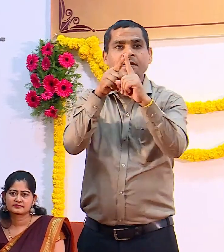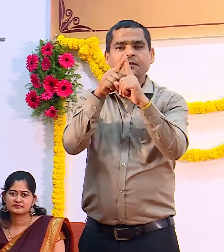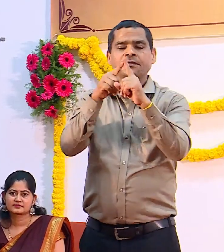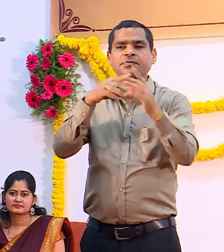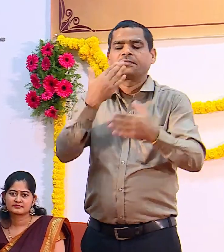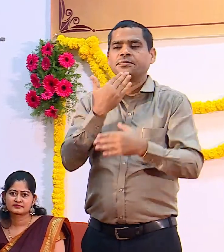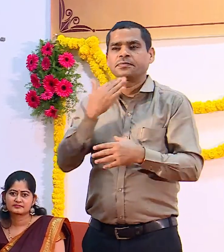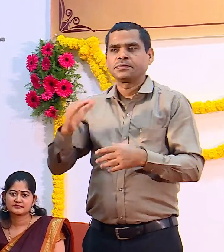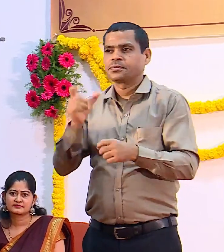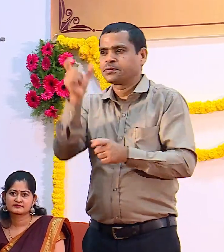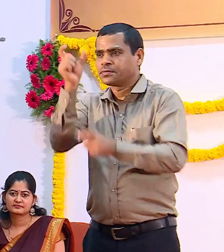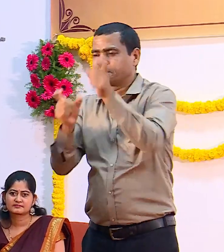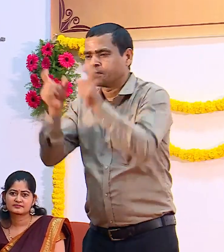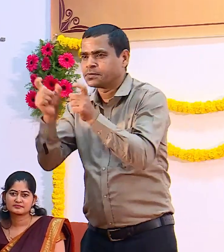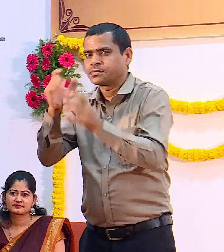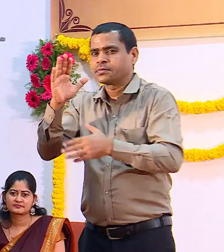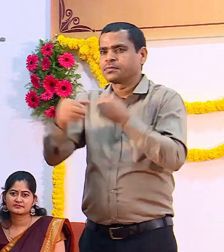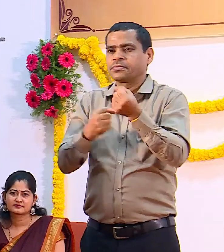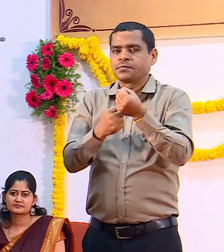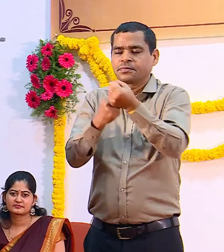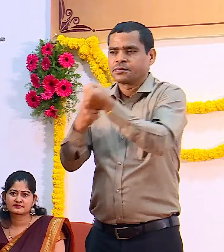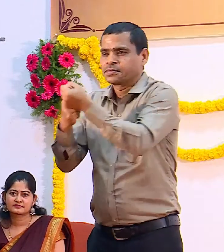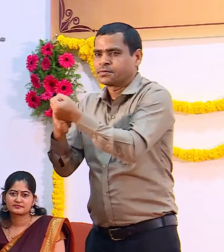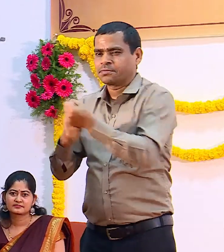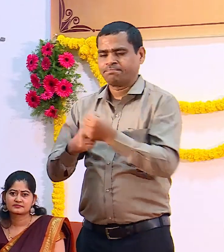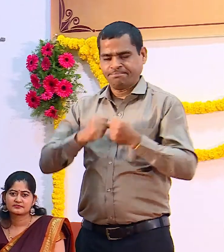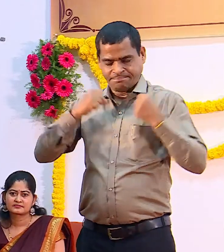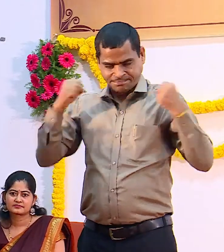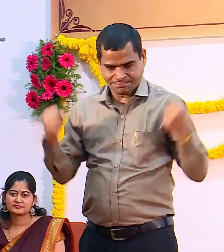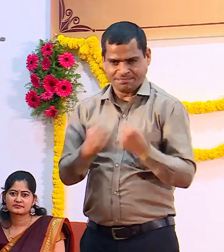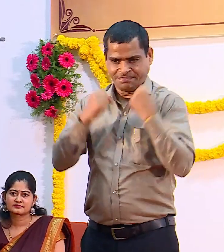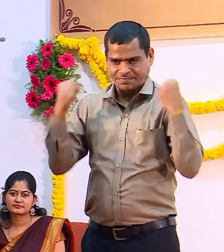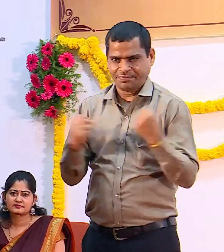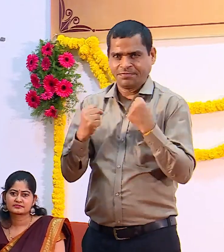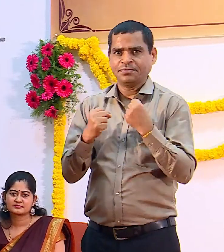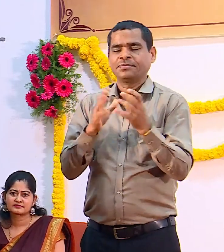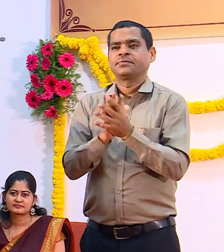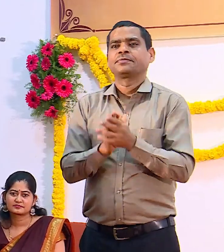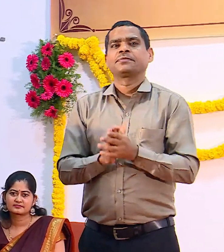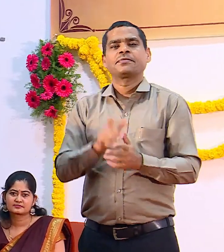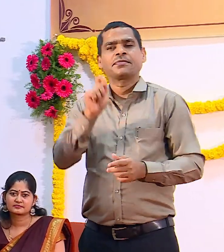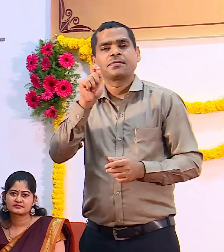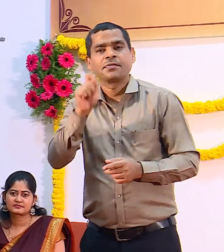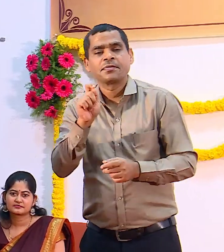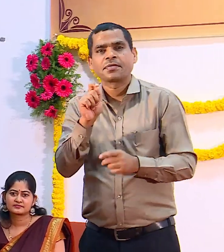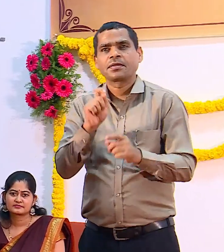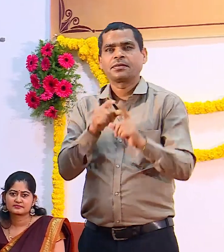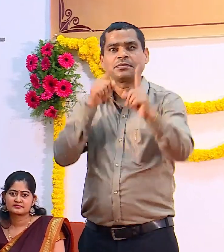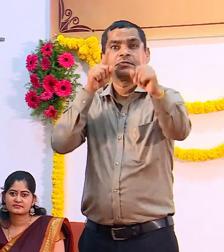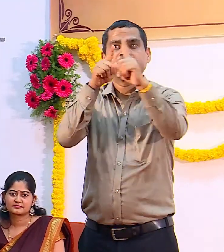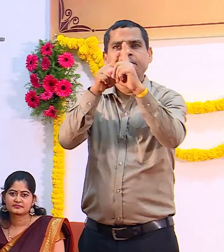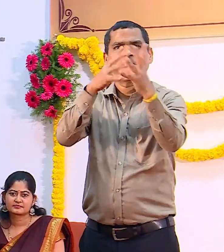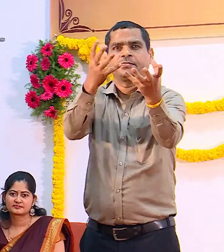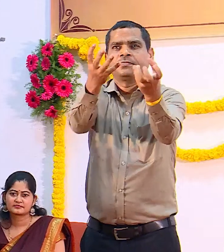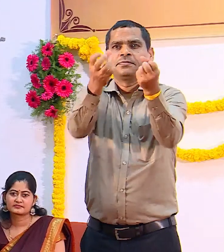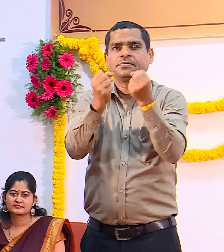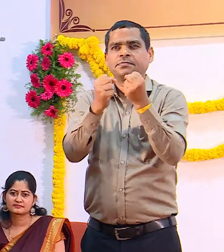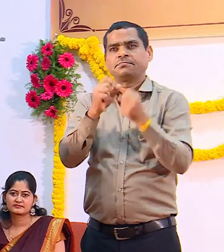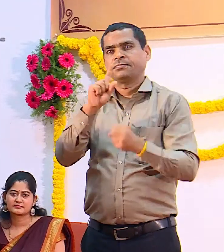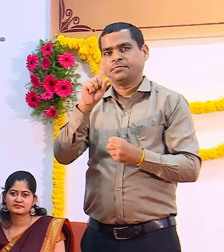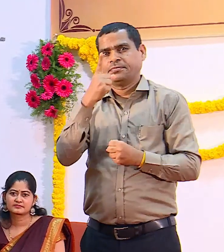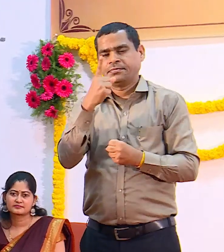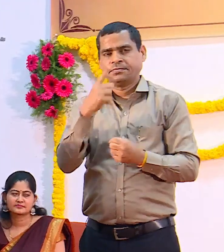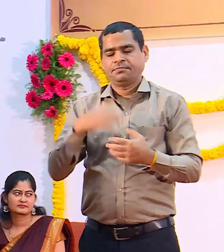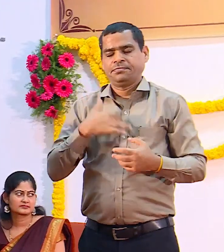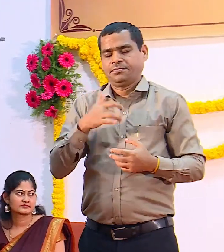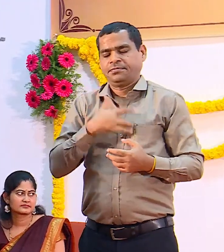जो स्टाफ है आपकी जो फैकल्टी है उनमें जो लगन है जिससे आप इस अपने कार्य को आगे बढ़ा रहे हैं आई थिंक दैट इज़ व्हाट